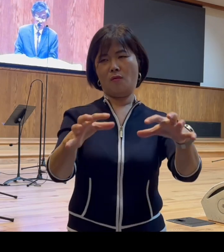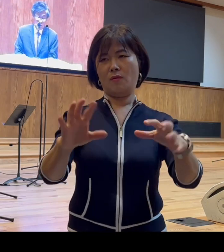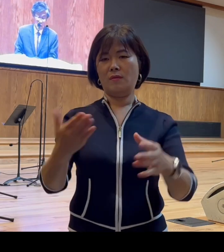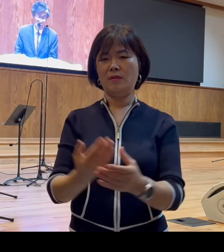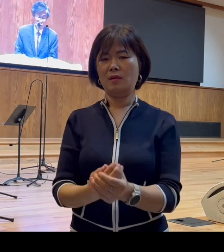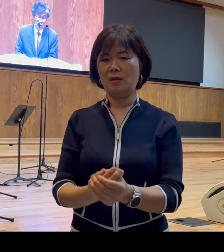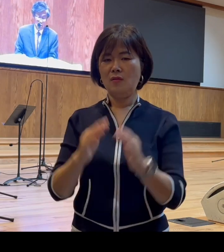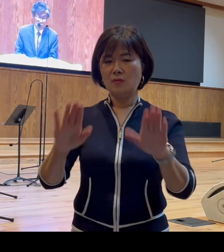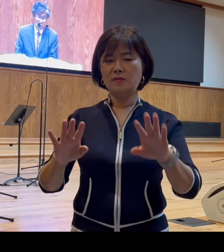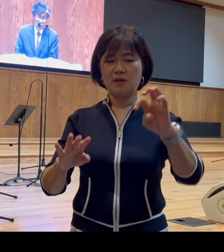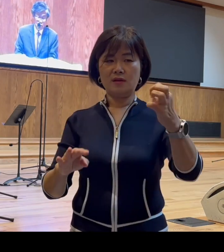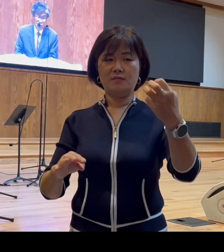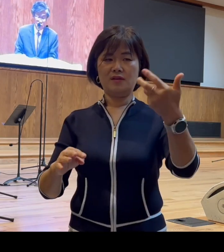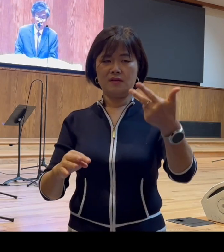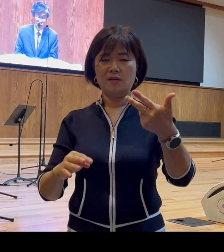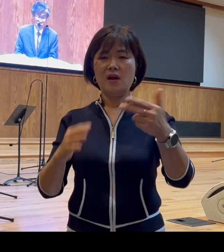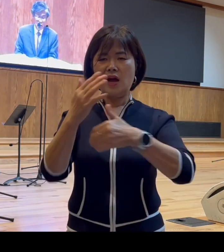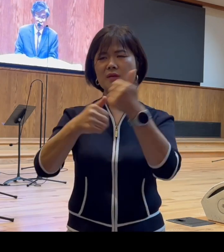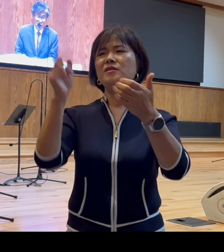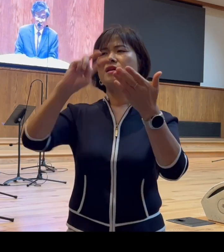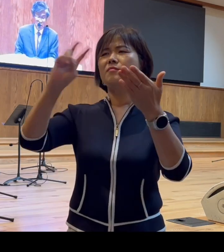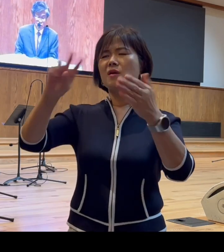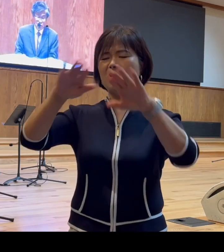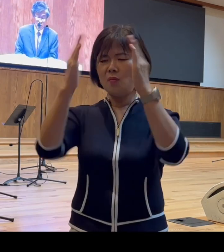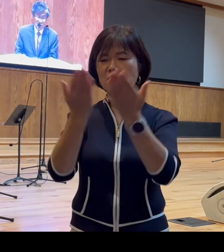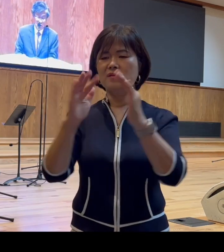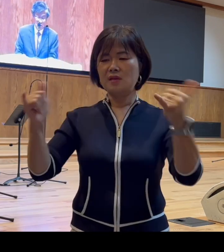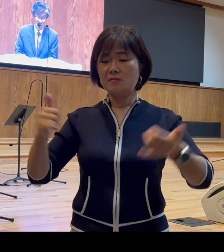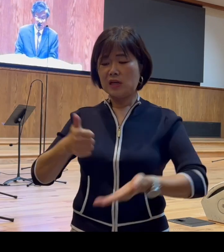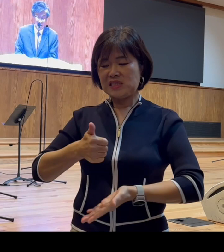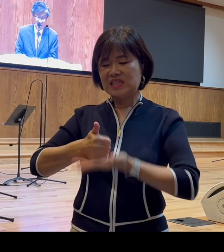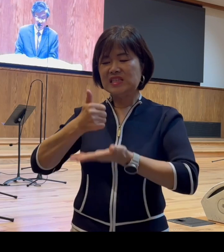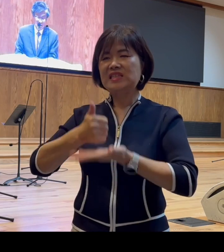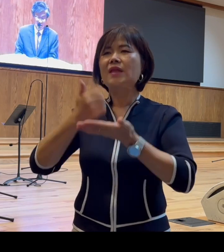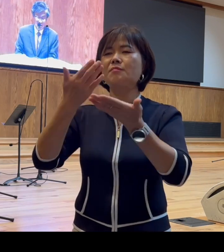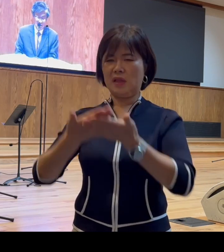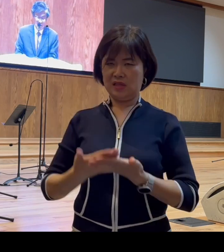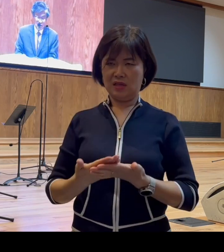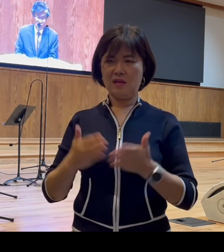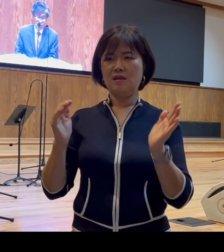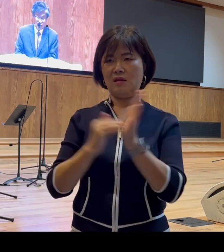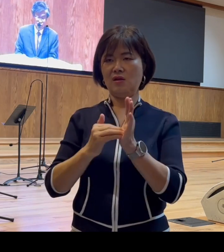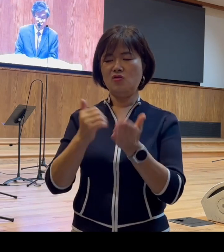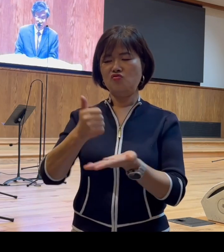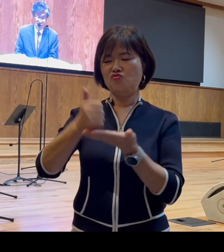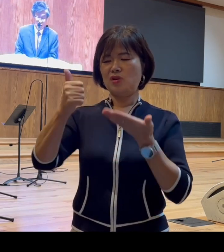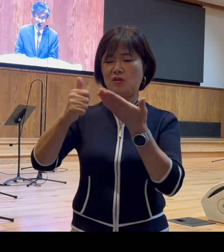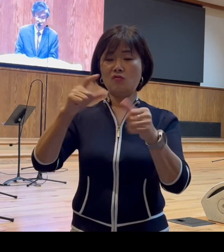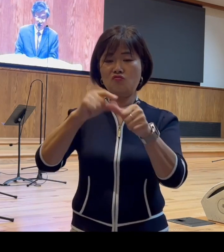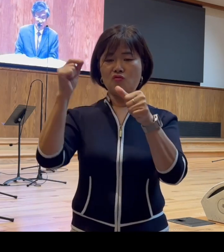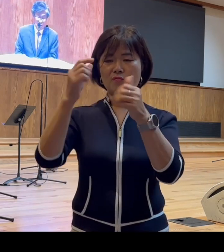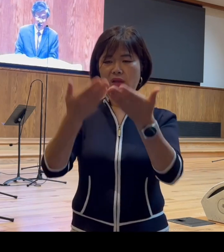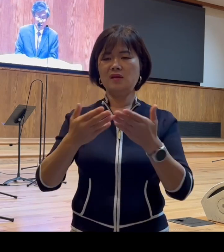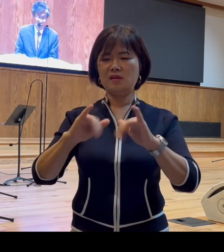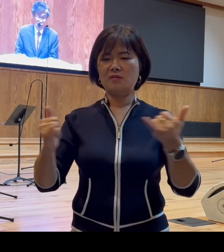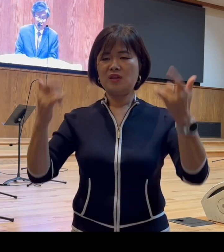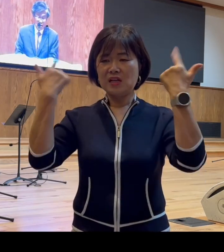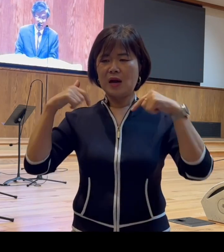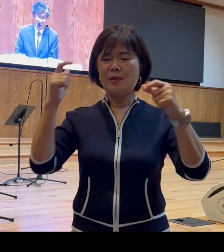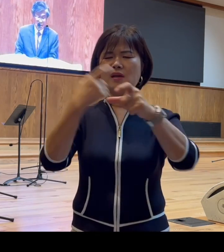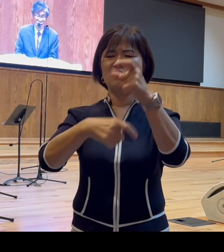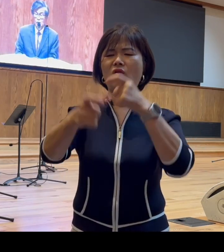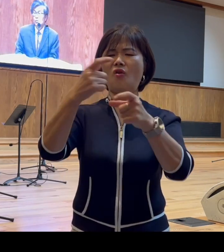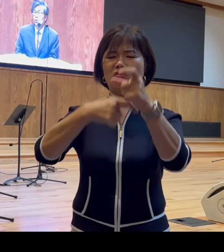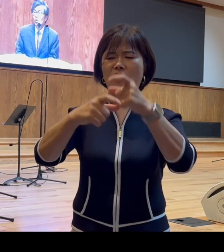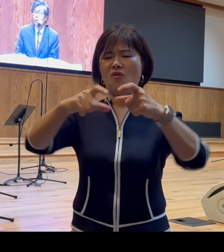47절을 보세요. 하나님을 찬미하며 또 온 백성에게 칭송을 받으니 주께서 구원받는 사람을 날마다